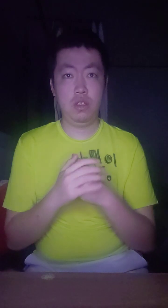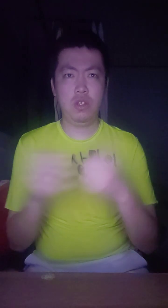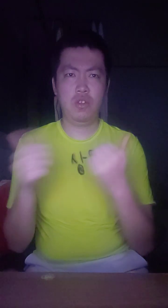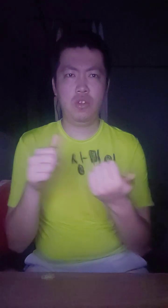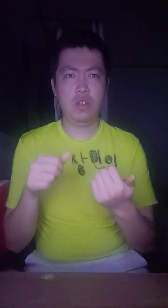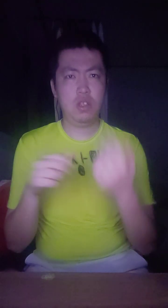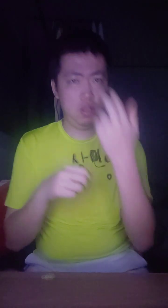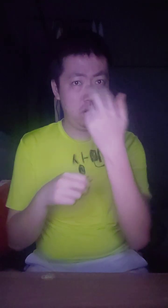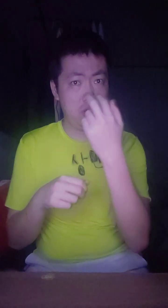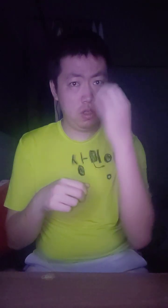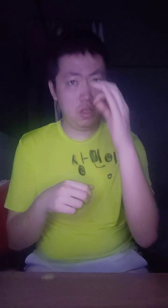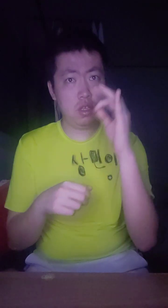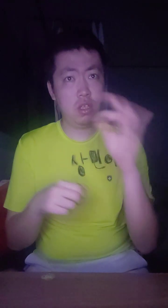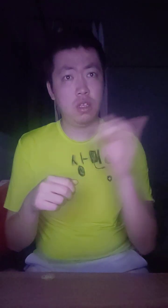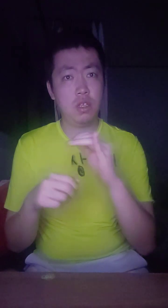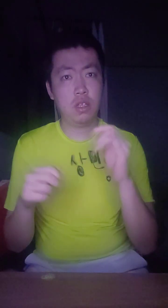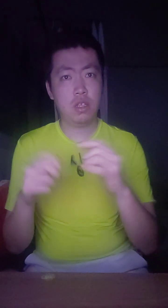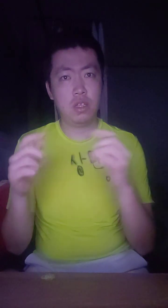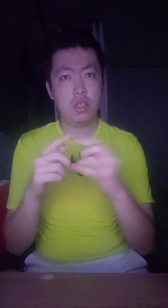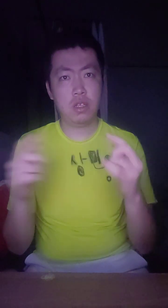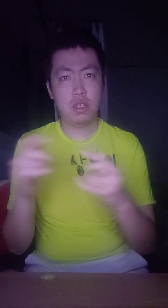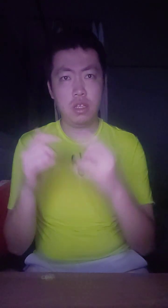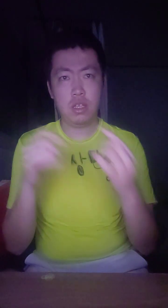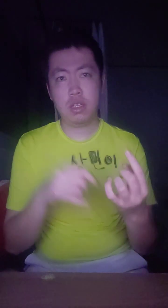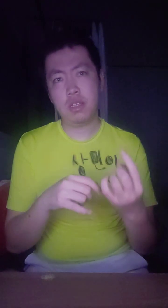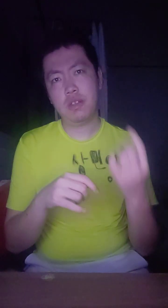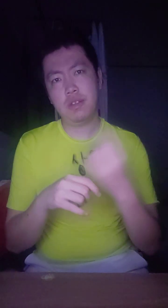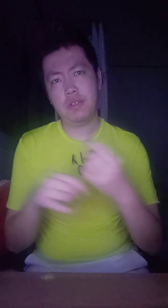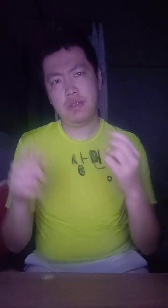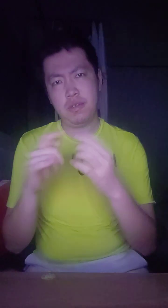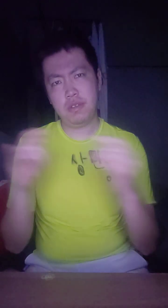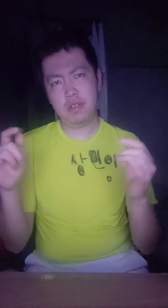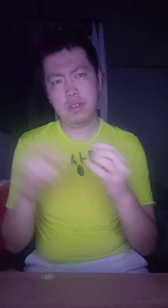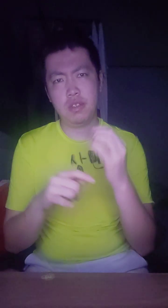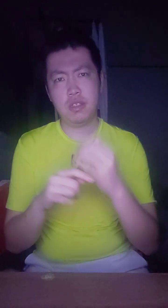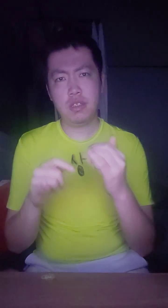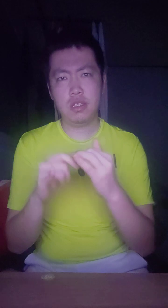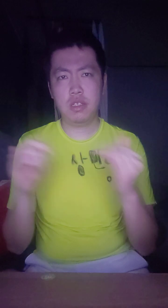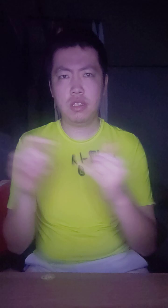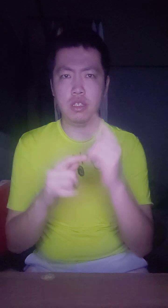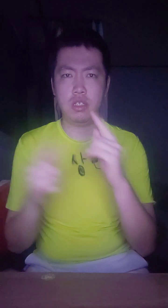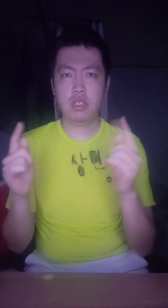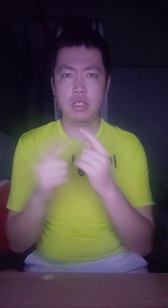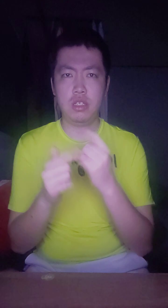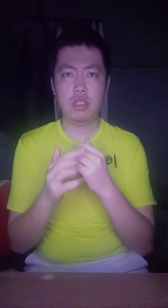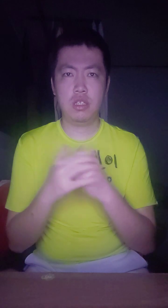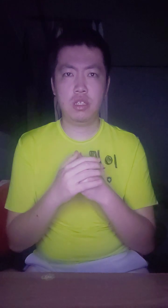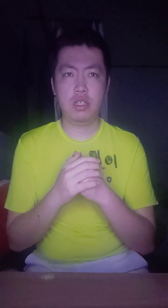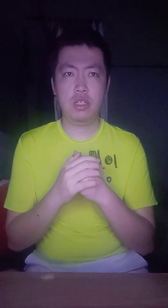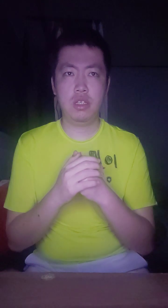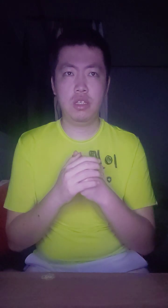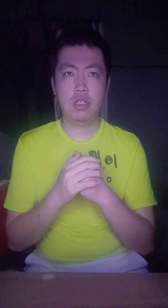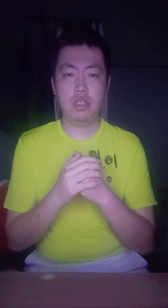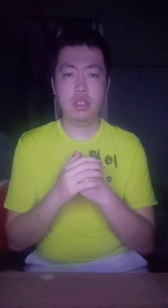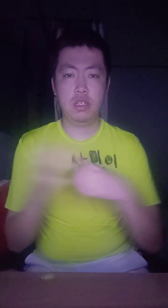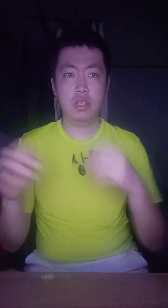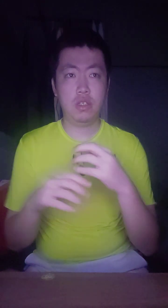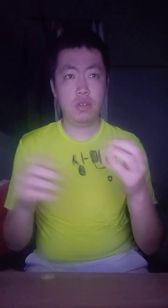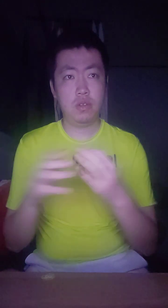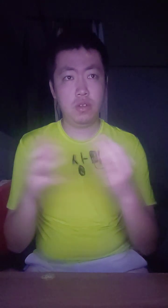숨겨진 범행 동기를 파악해 세부적으로 분류해야 대책도 마련할 수 있다는 겁니다. 기존 범죄들이 거기에